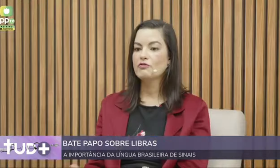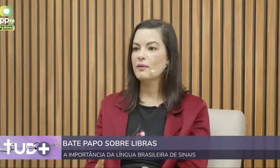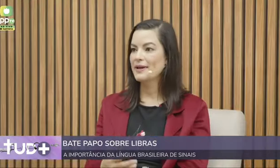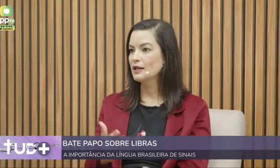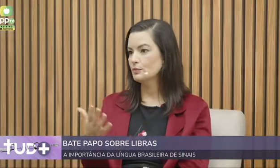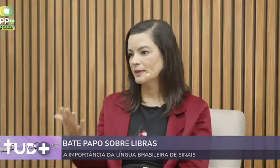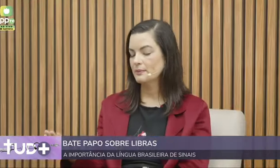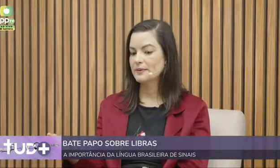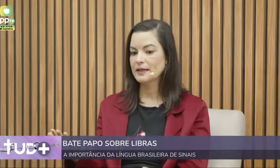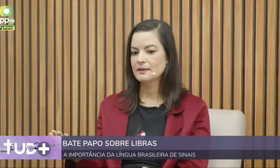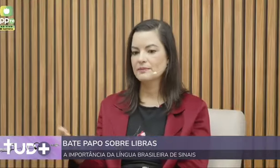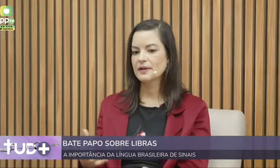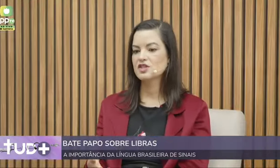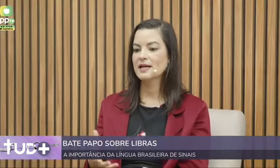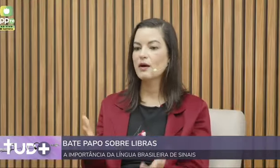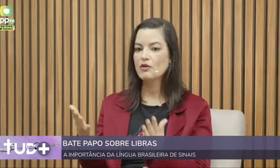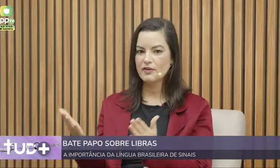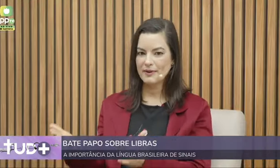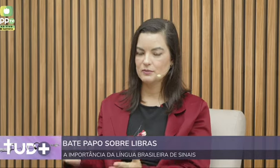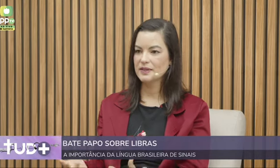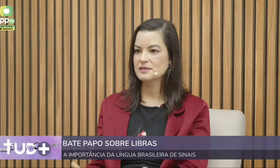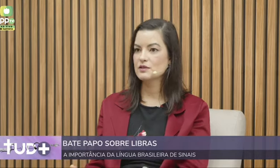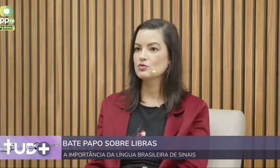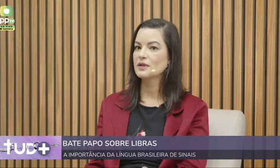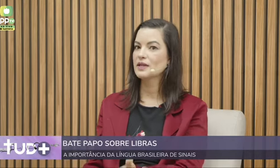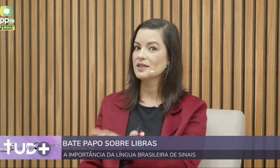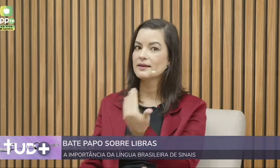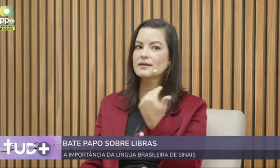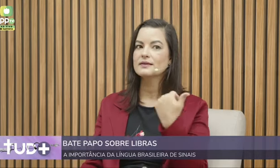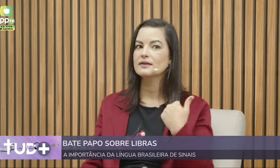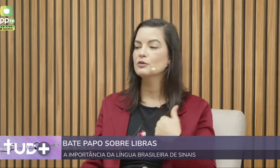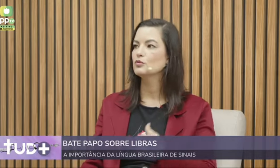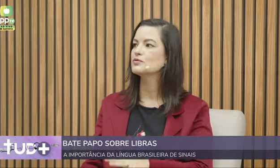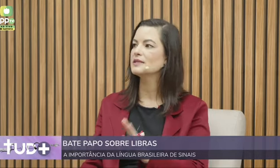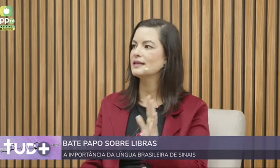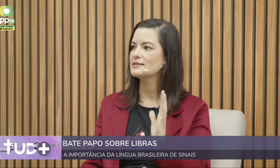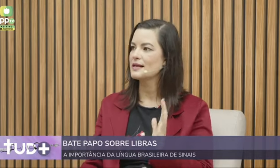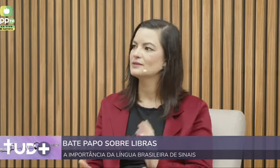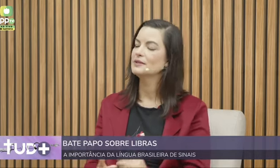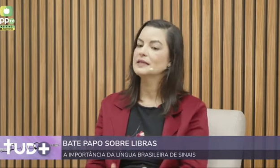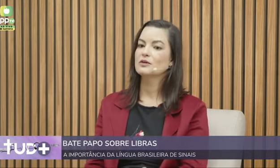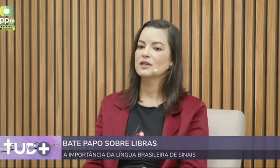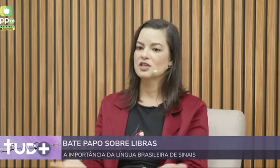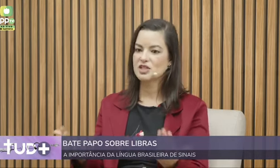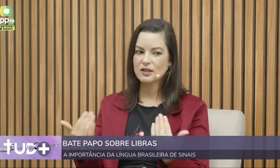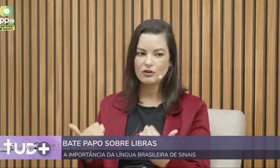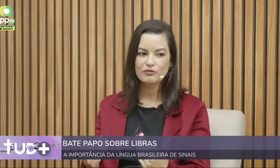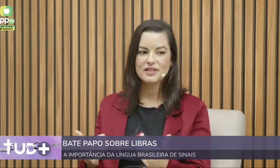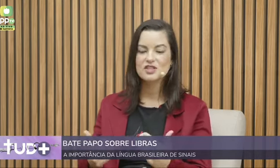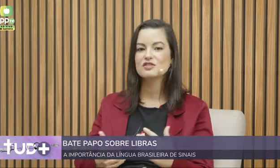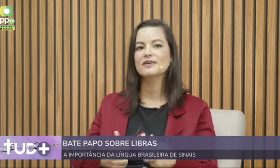o alfabeto, para chegar ao alfabeto para a criança surda, ela já tem que entender o mundo sinalizado. Quando ela chega novinha, a gente